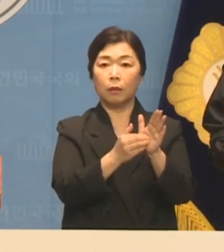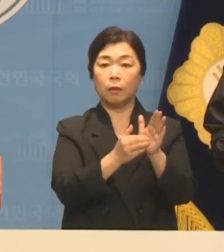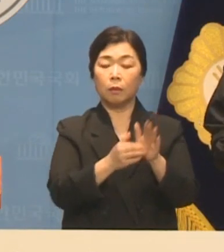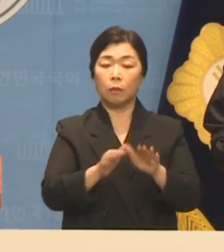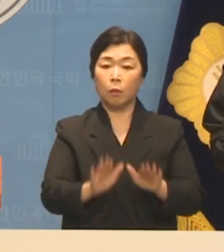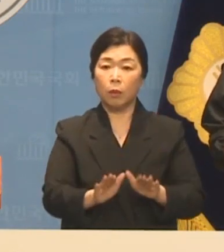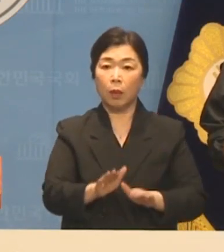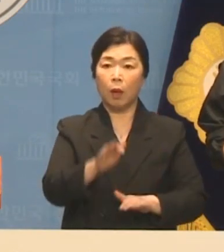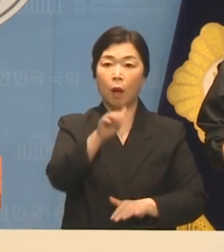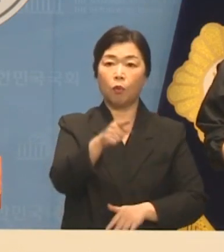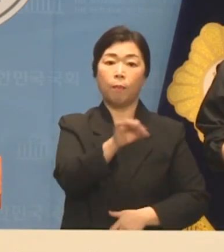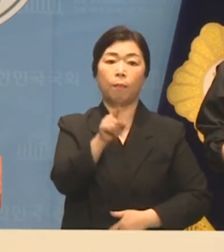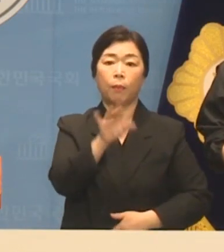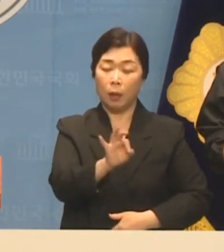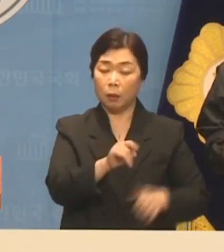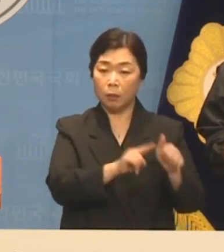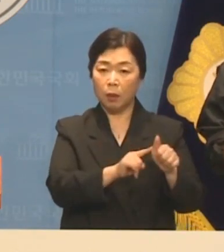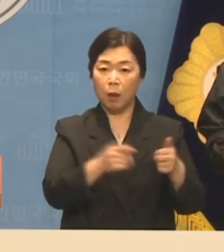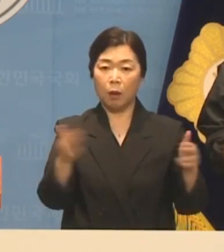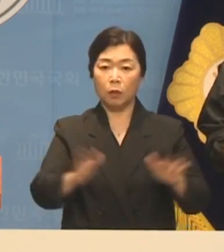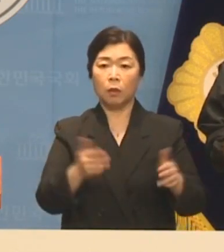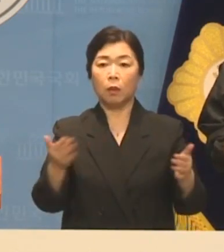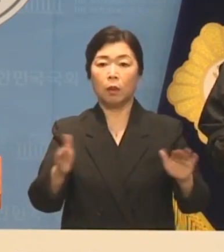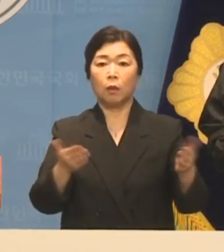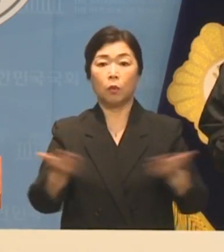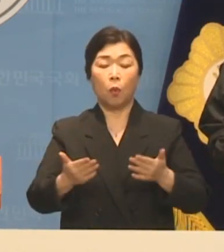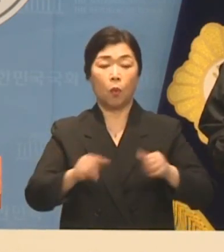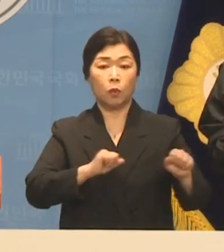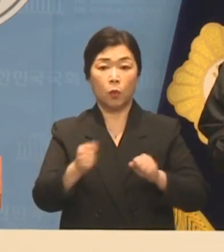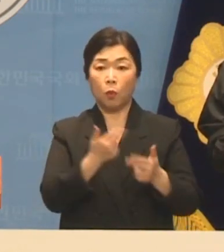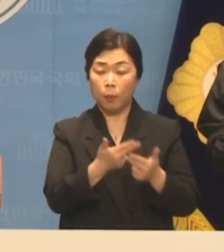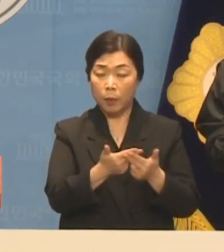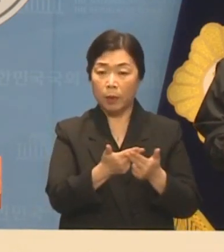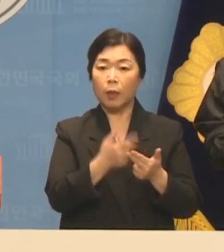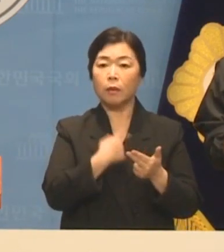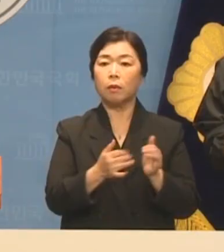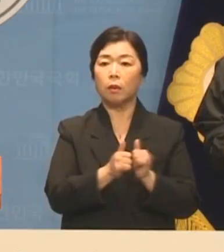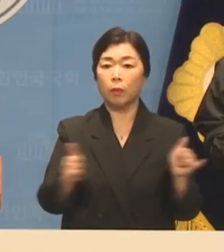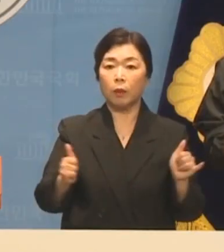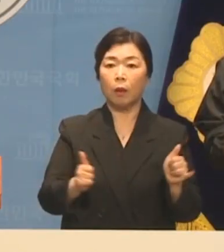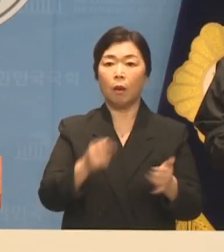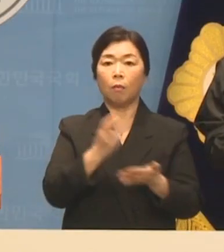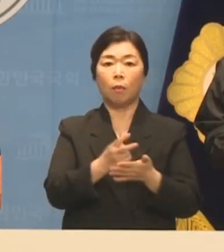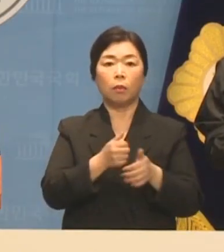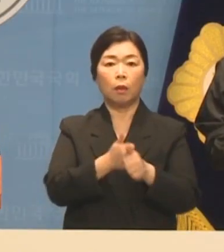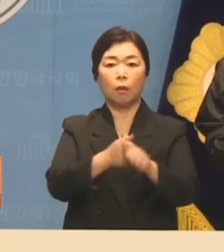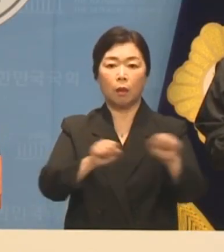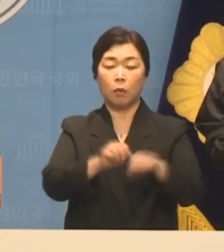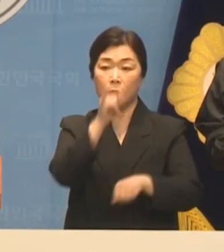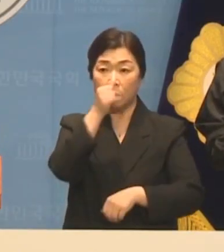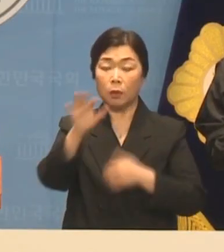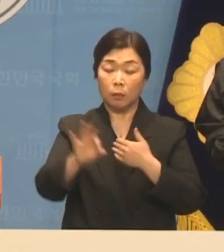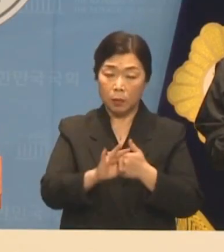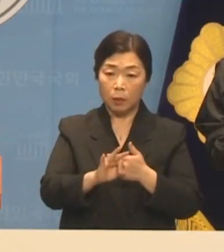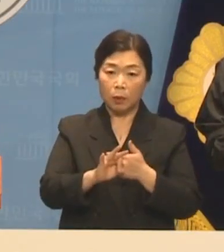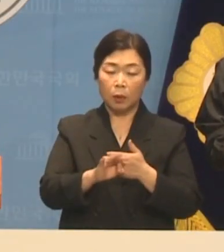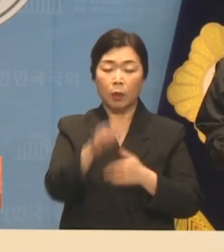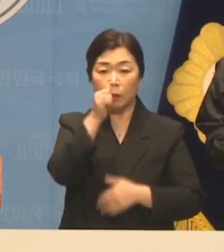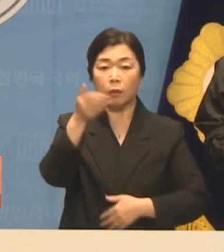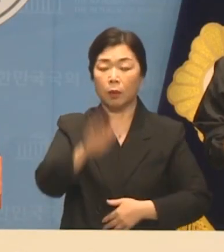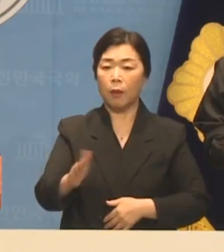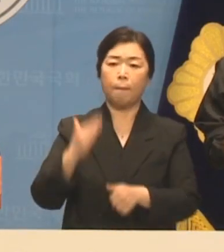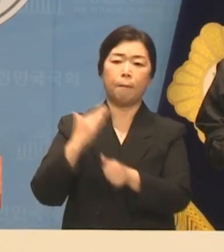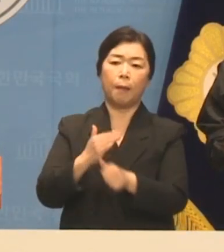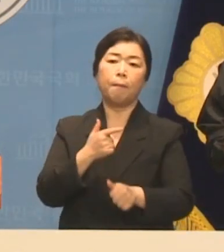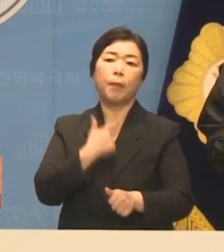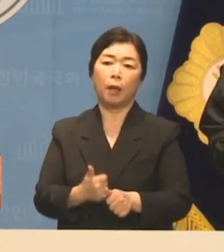이번에 쿠팡 CLS가 조합원의 합법적인 쟁의 행위를 이유로 클렌징을 가한 것이 사실이라면 택배 노동자들의 노동